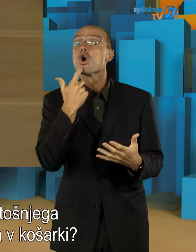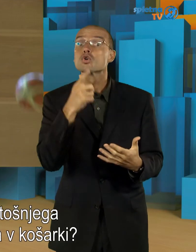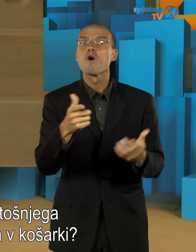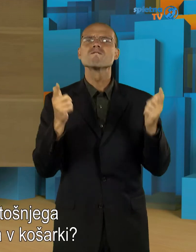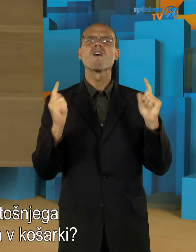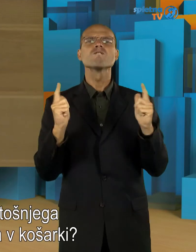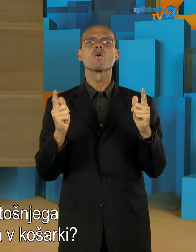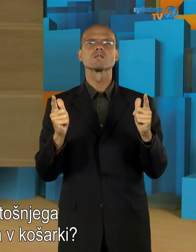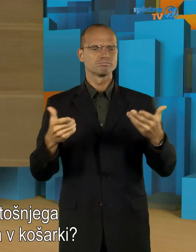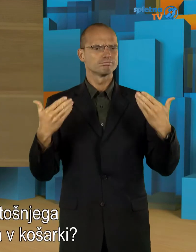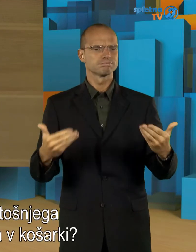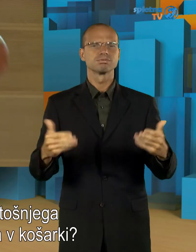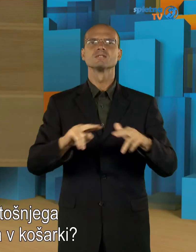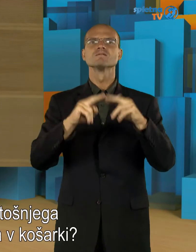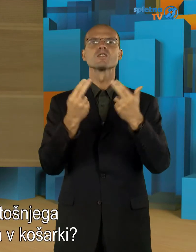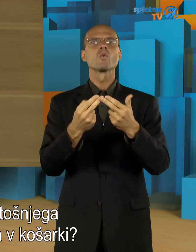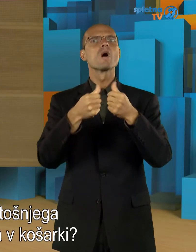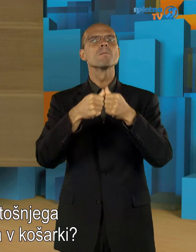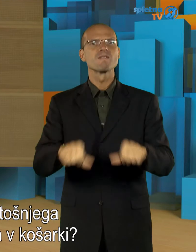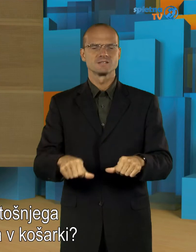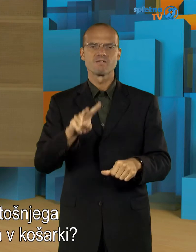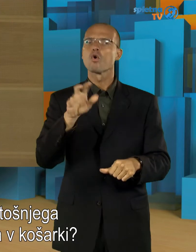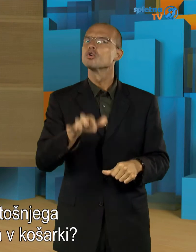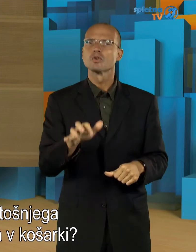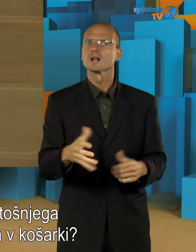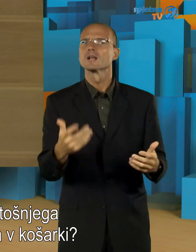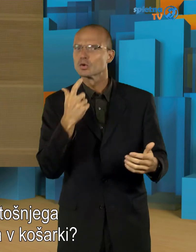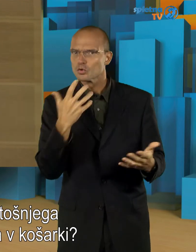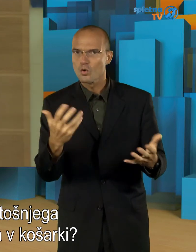In kdo so favoriti letošnjega svetovnega prvenstva v košarki?